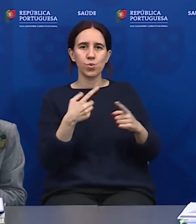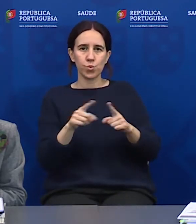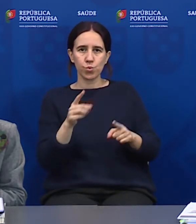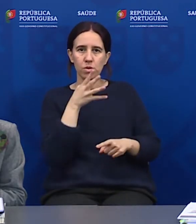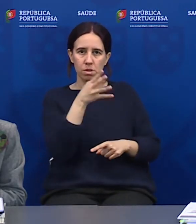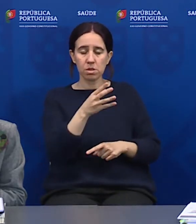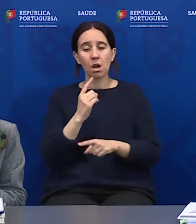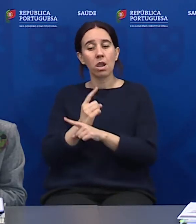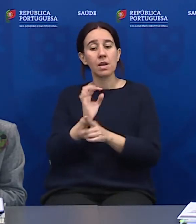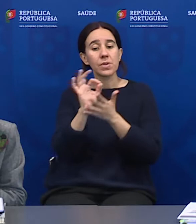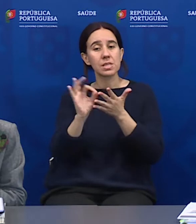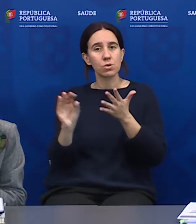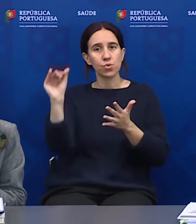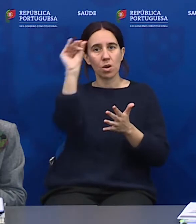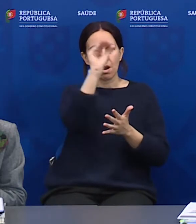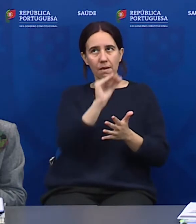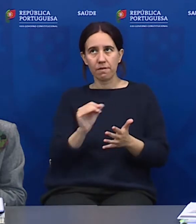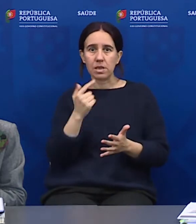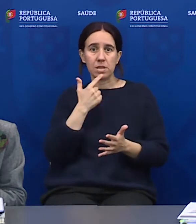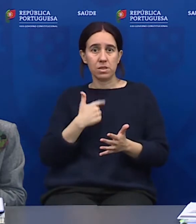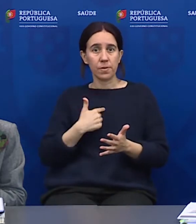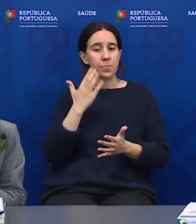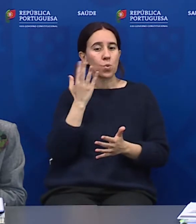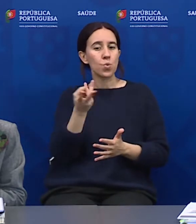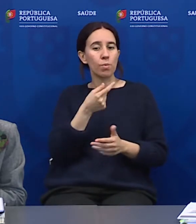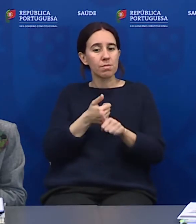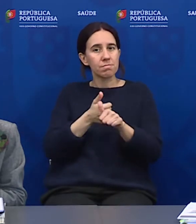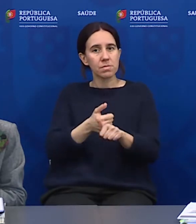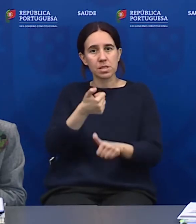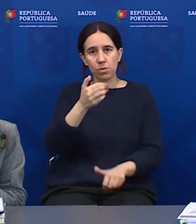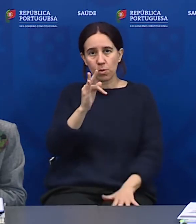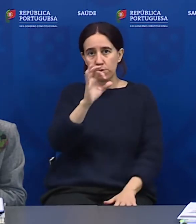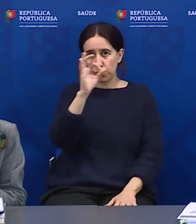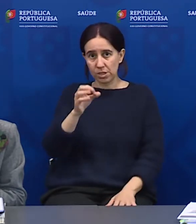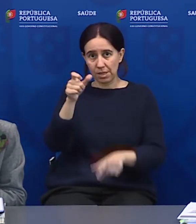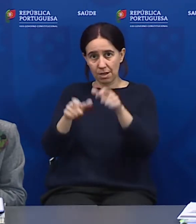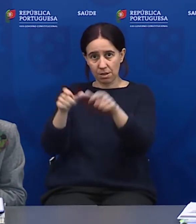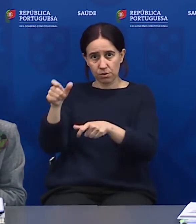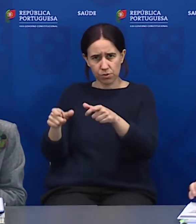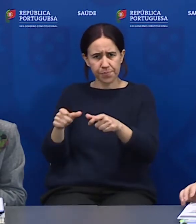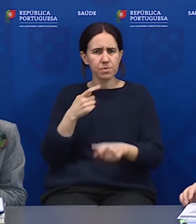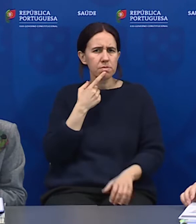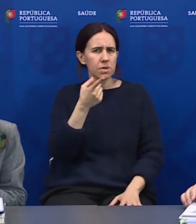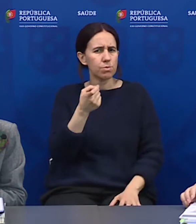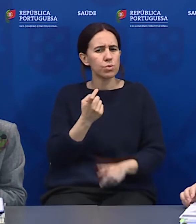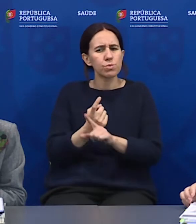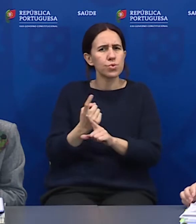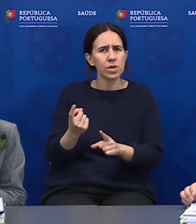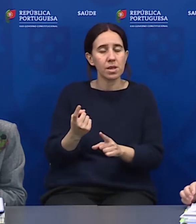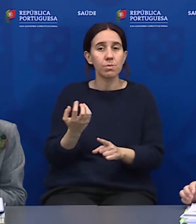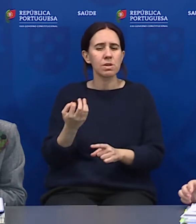No quadro da caracterização geográfica dizem que aqueles números são referentes a 54% dos casos. Pergunto porquê, porque